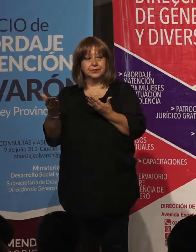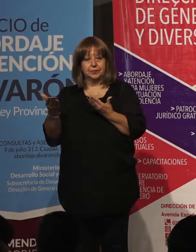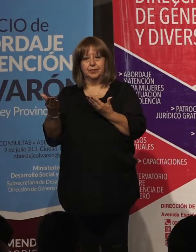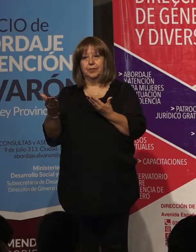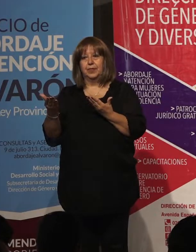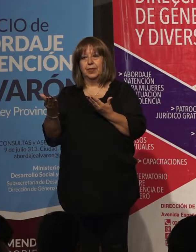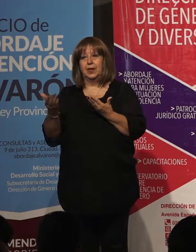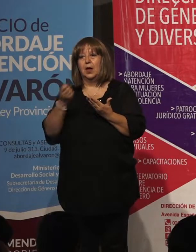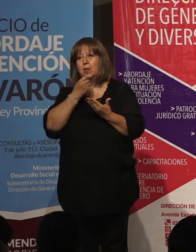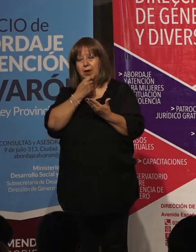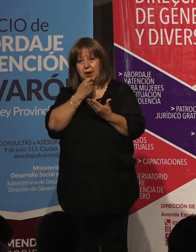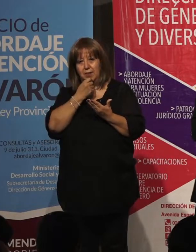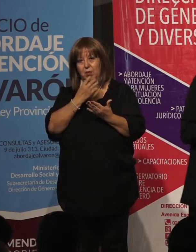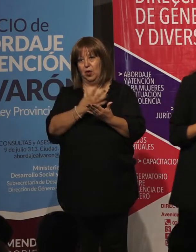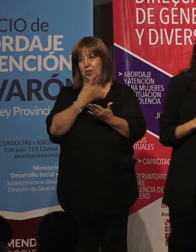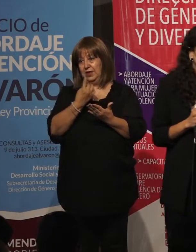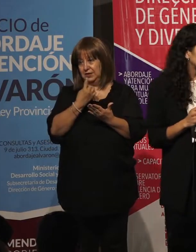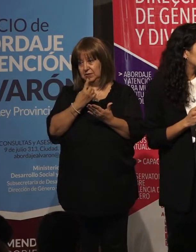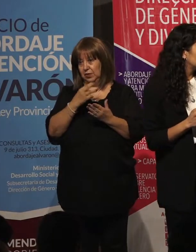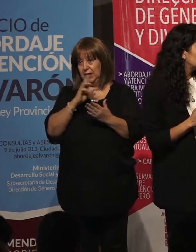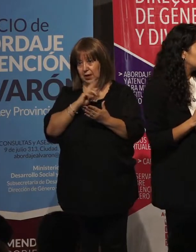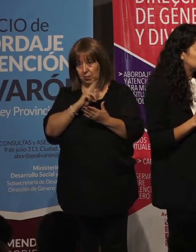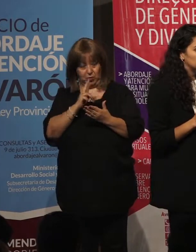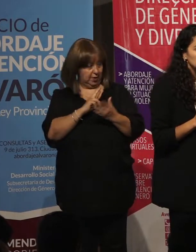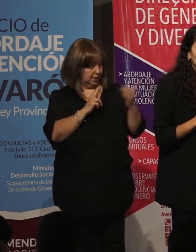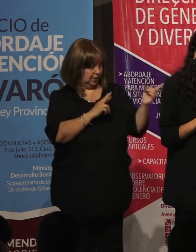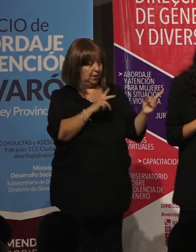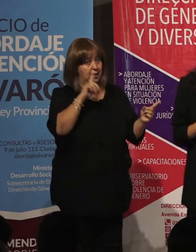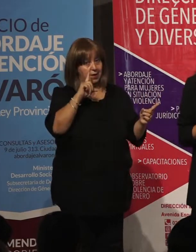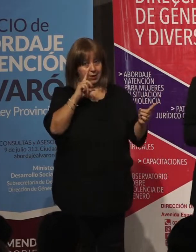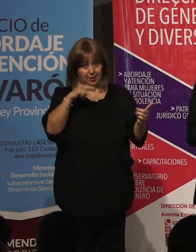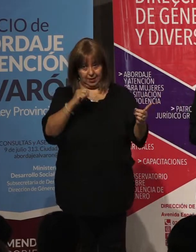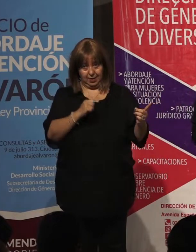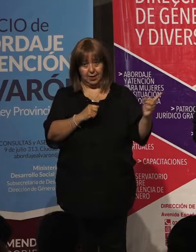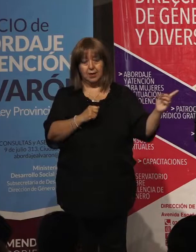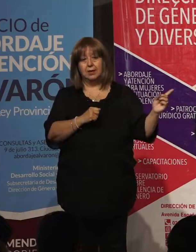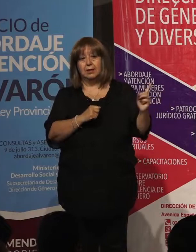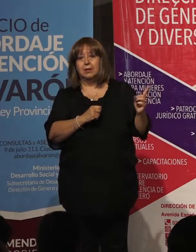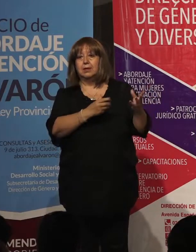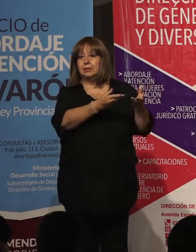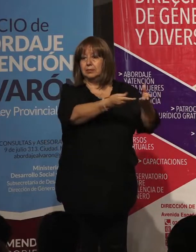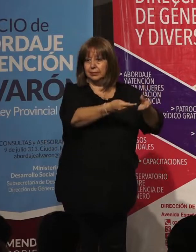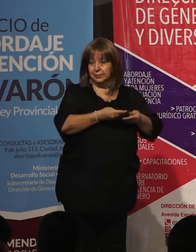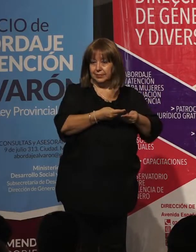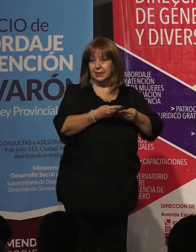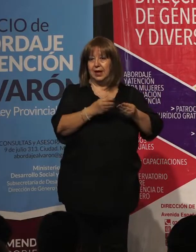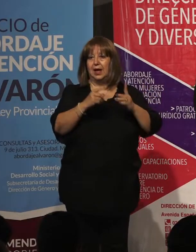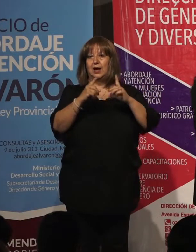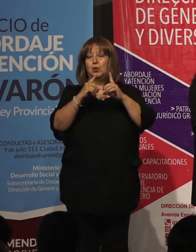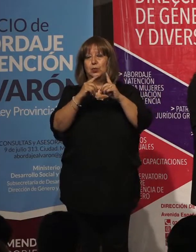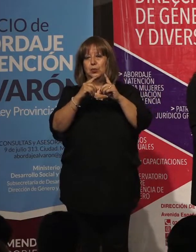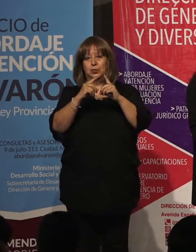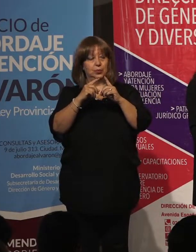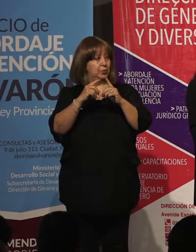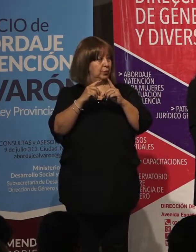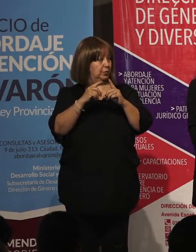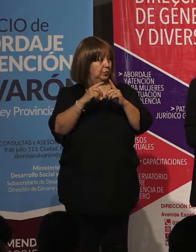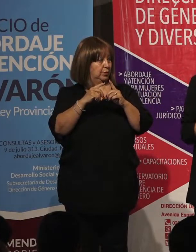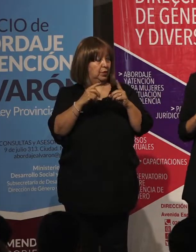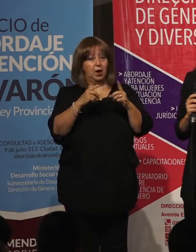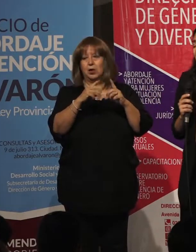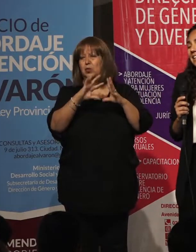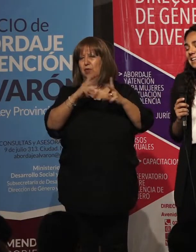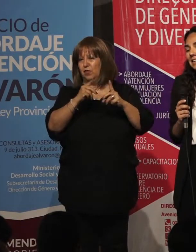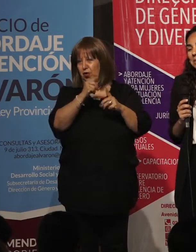por ejemplo, la Dirección de la Mujer, que está a cargo de Emiliana, a través del sistema Ticket, que lo vas a explicar vos